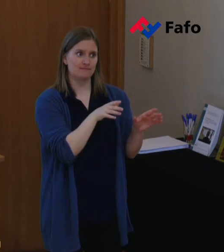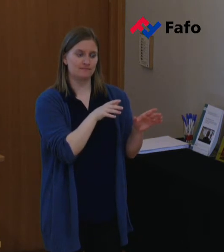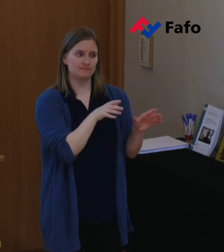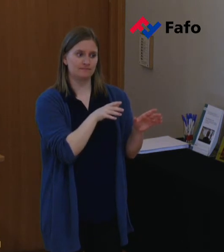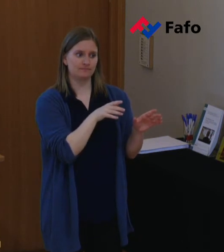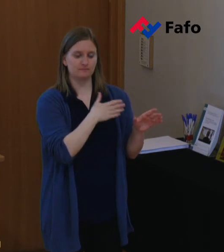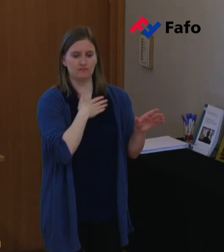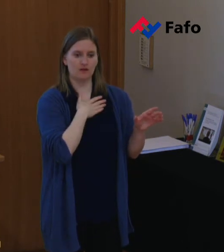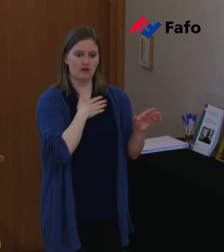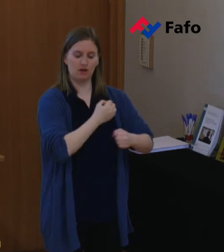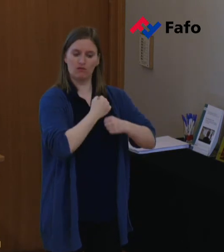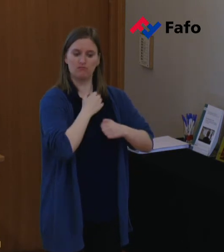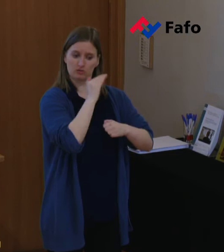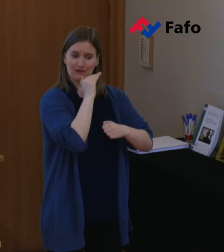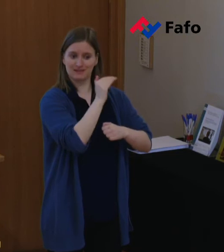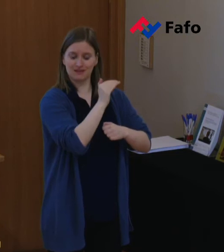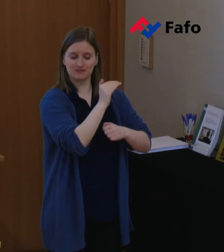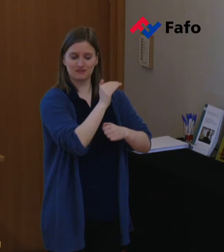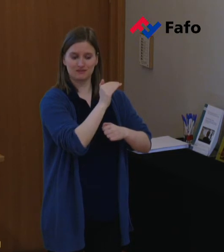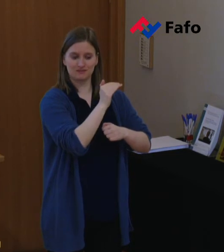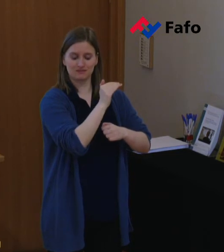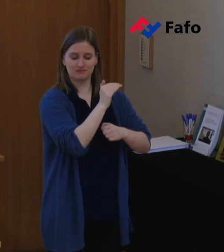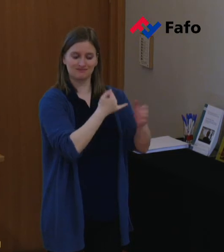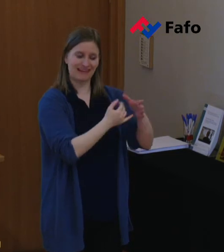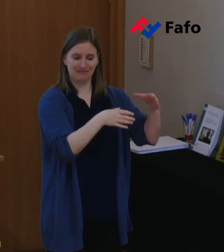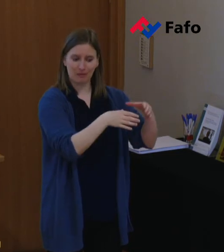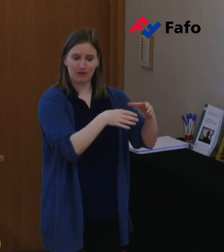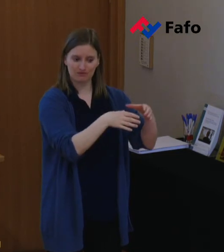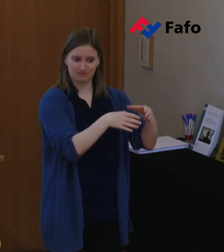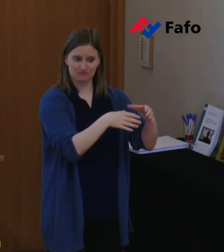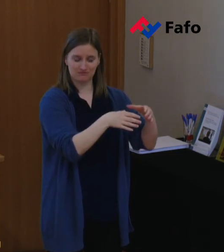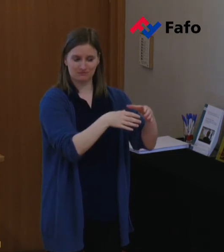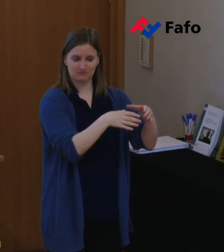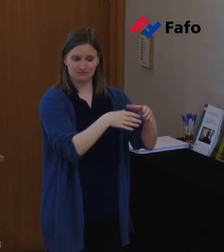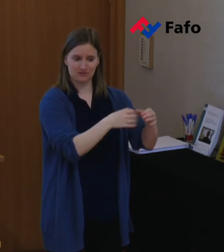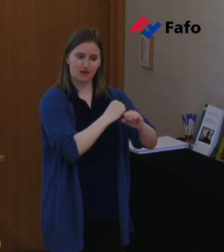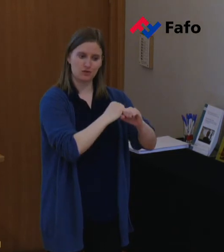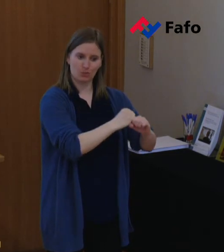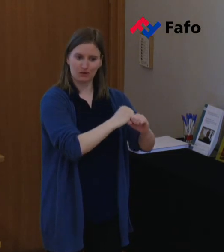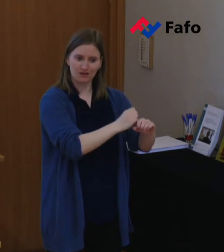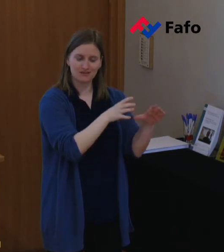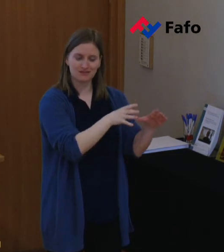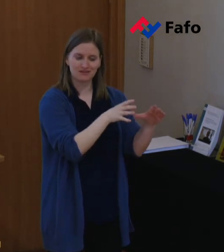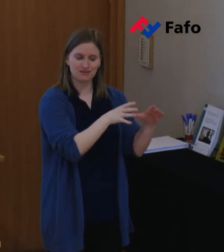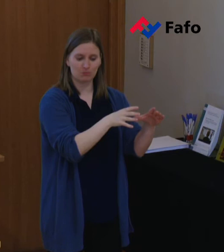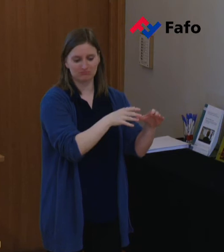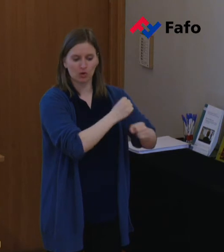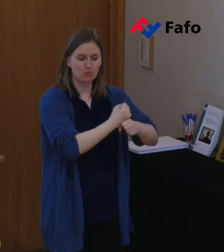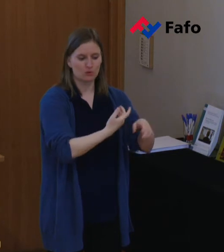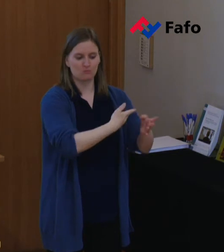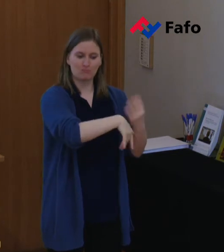en vaktmester i teamet. En tømrer som har jobbet som